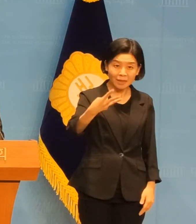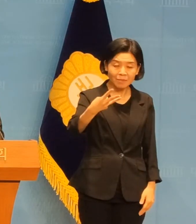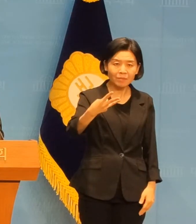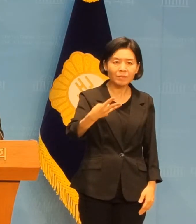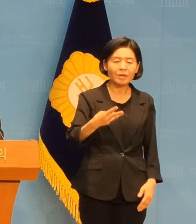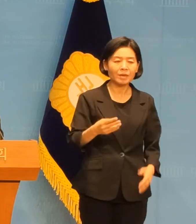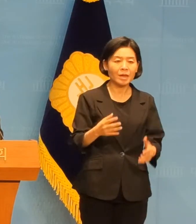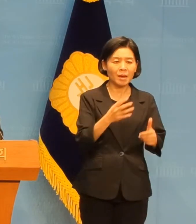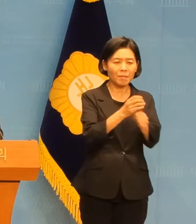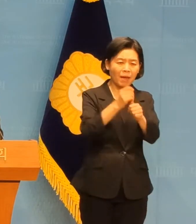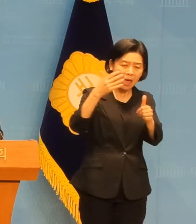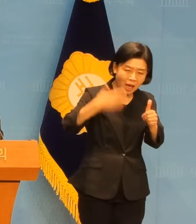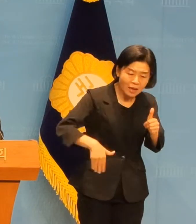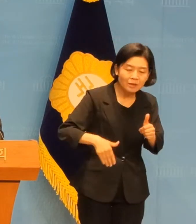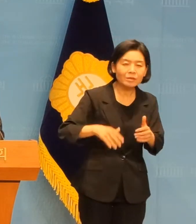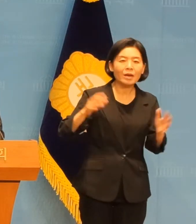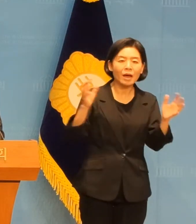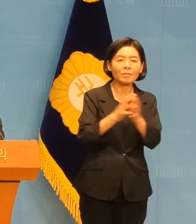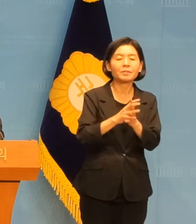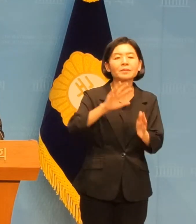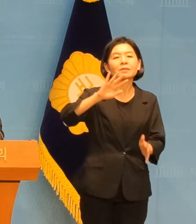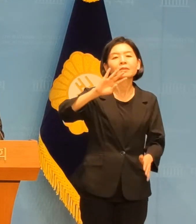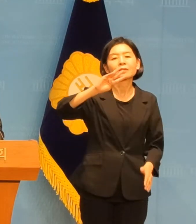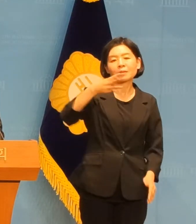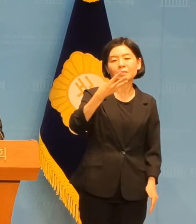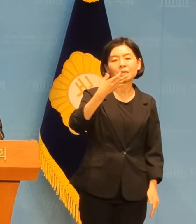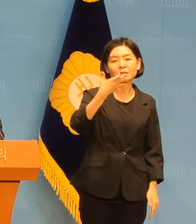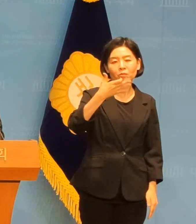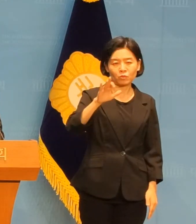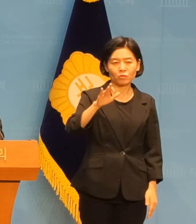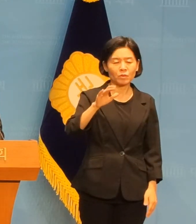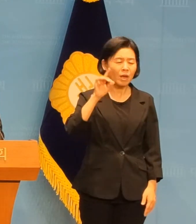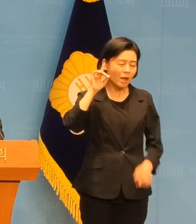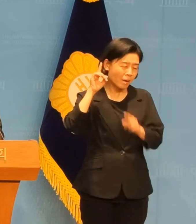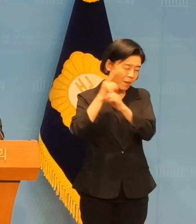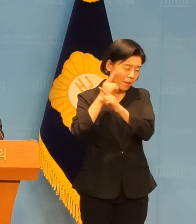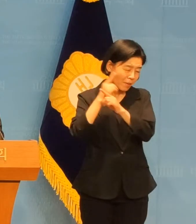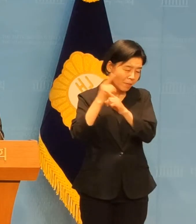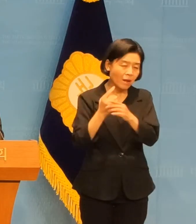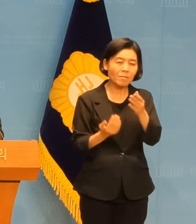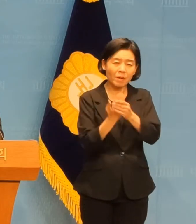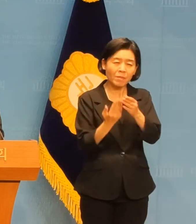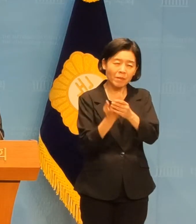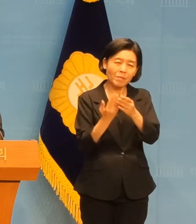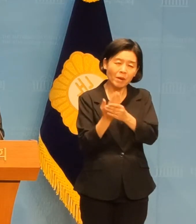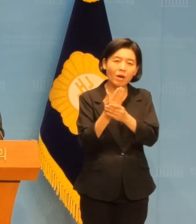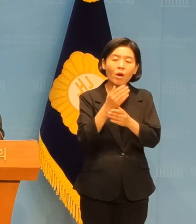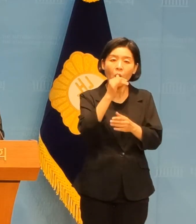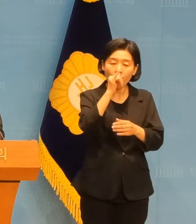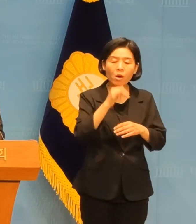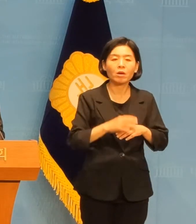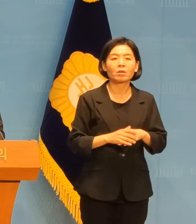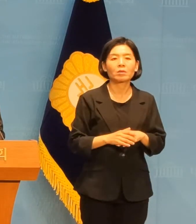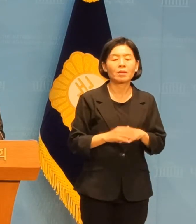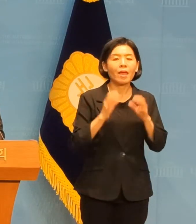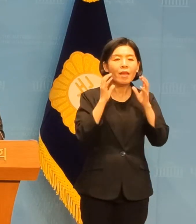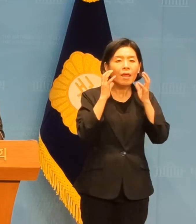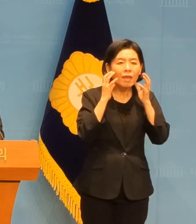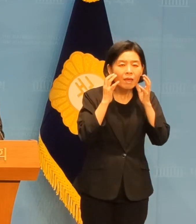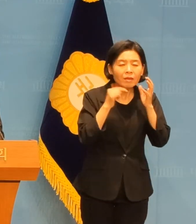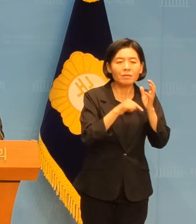포함하면 319건으로 거의 매일 한 건씩 발생하고 있습니다. 이제 우리